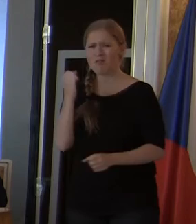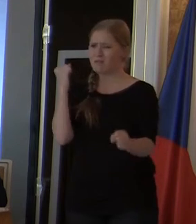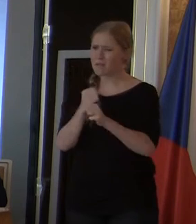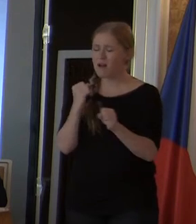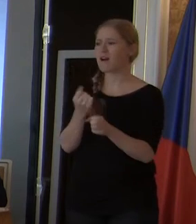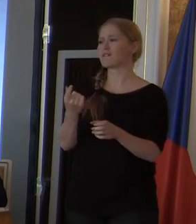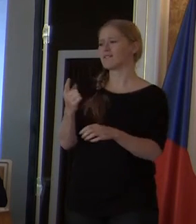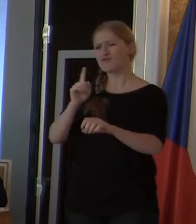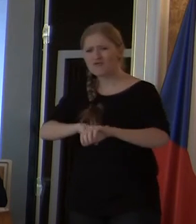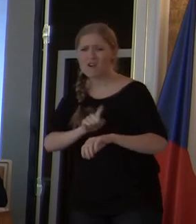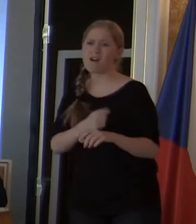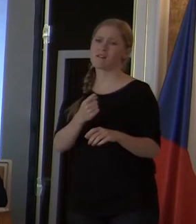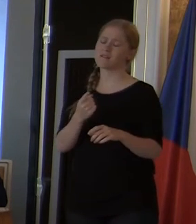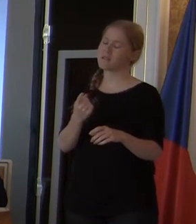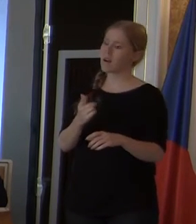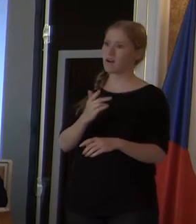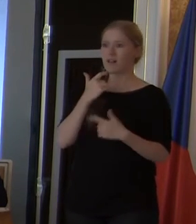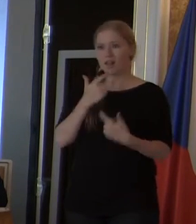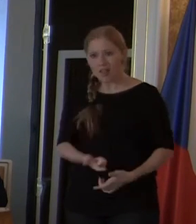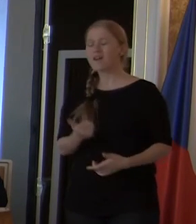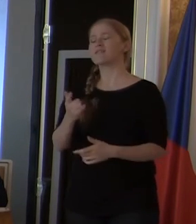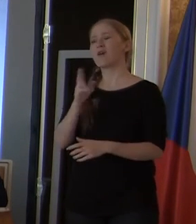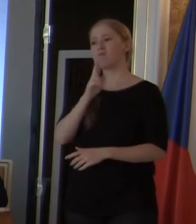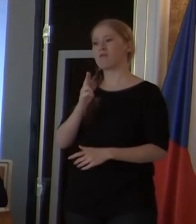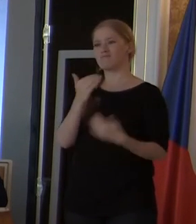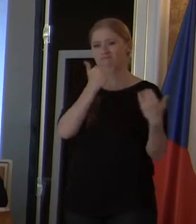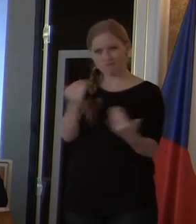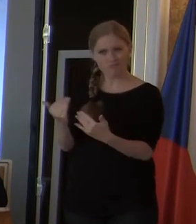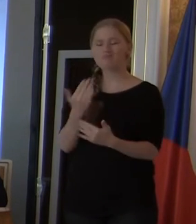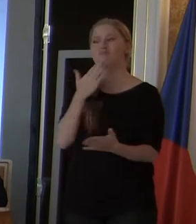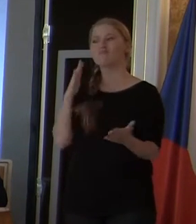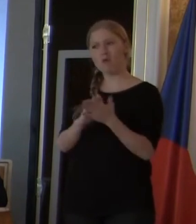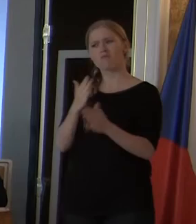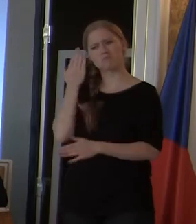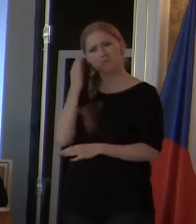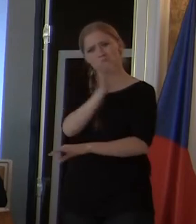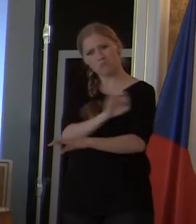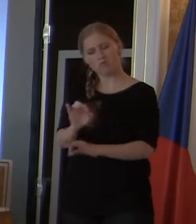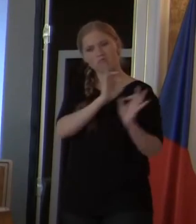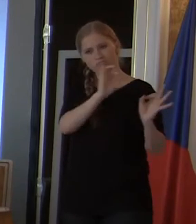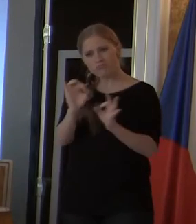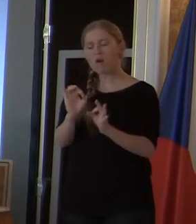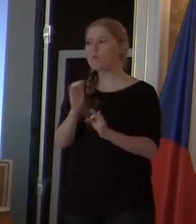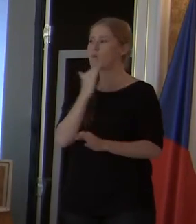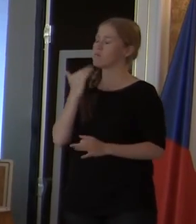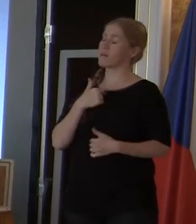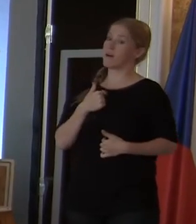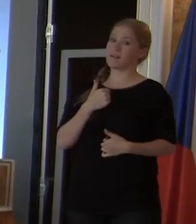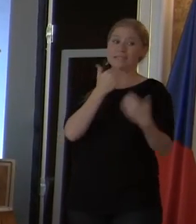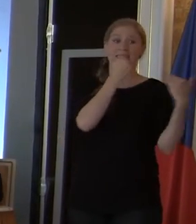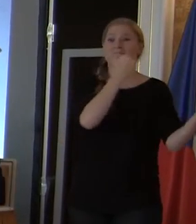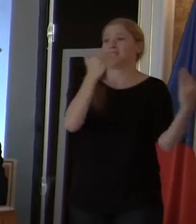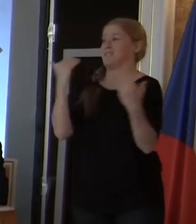všechny účastníky, kteří se na tomto projektu nějakým způsobem podíleli a kterým patří mé